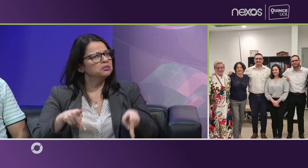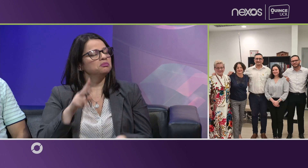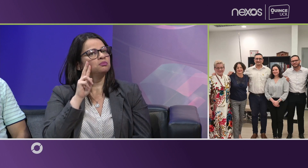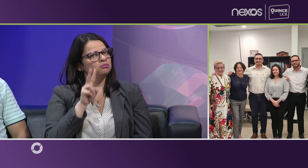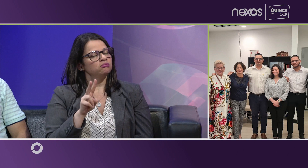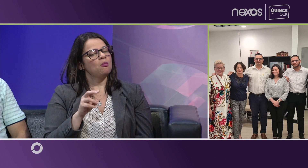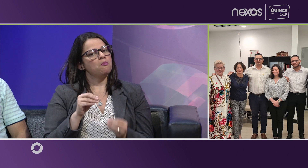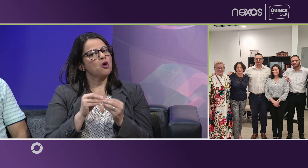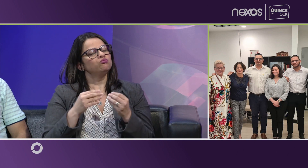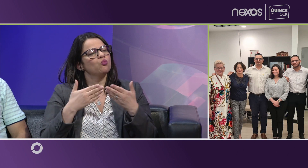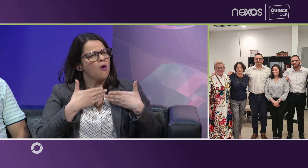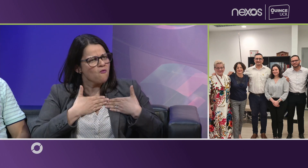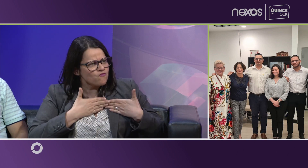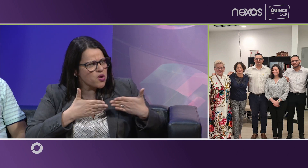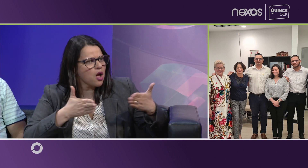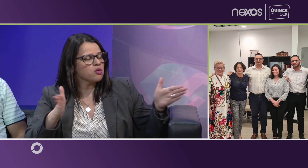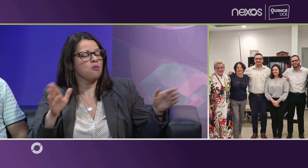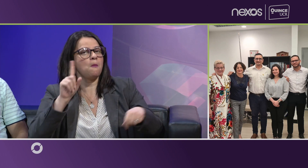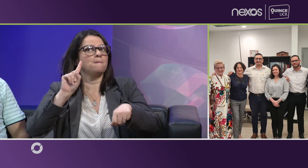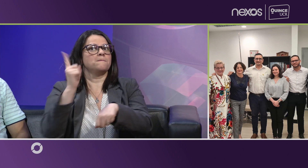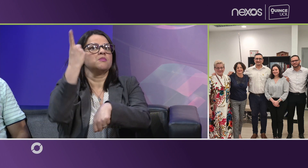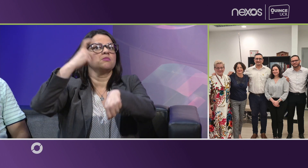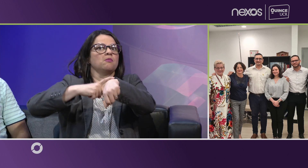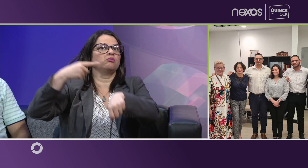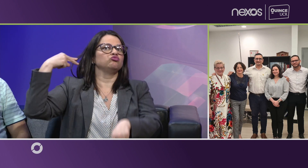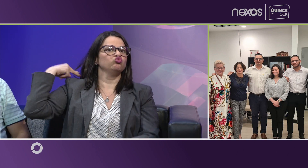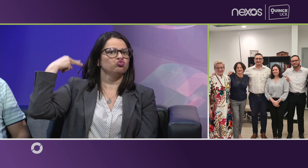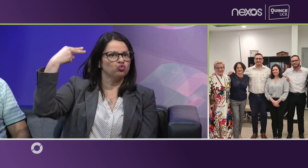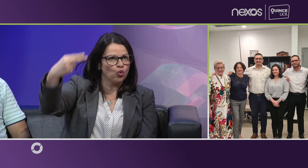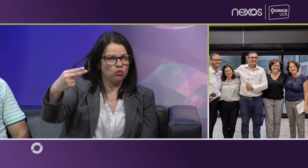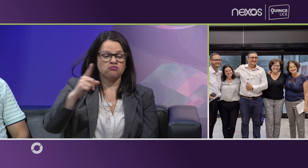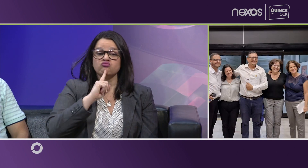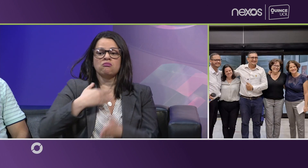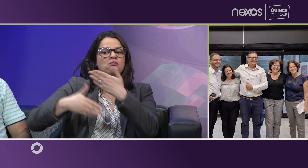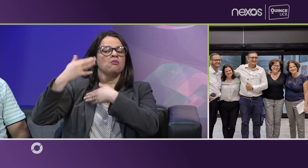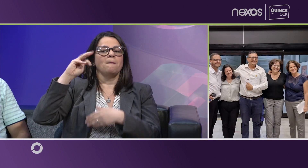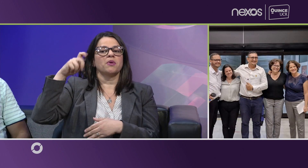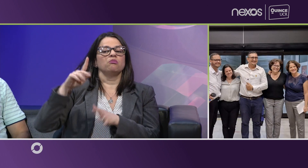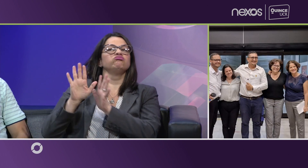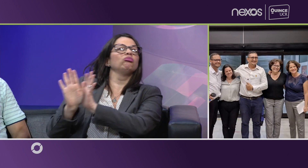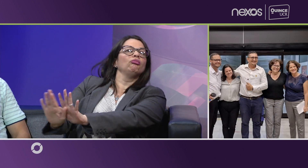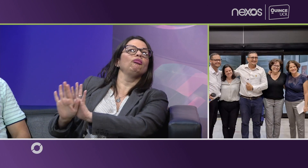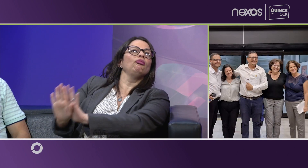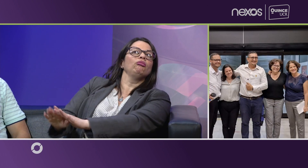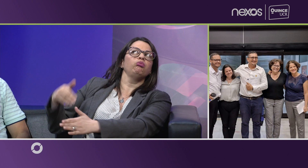estábamos, pero esperando, y ella era muy buena, muy abierta, y era la